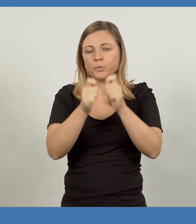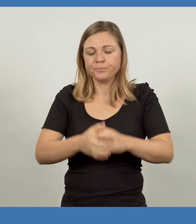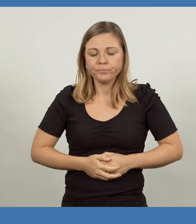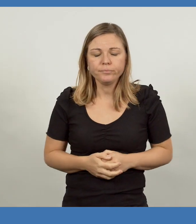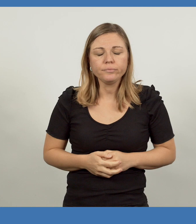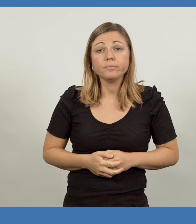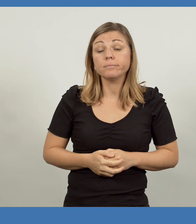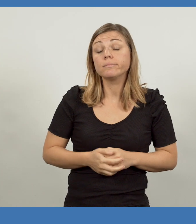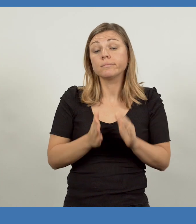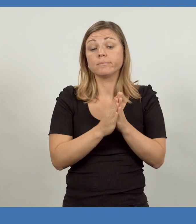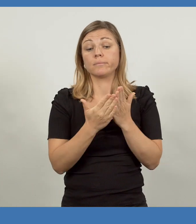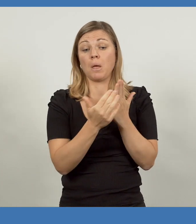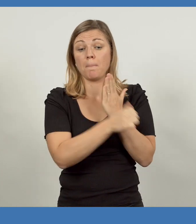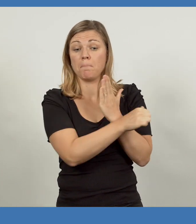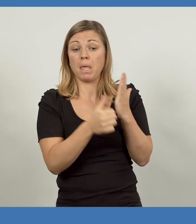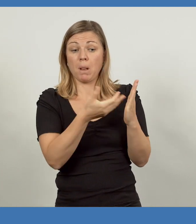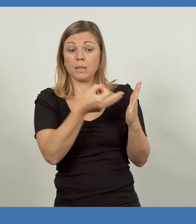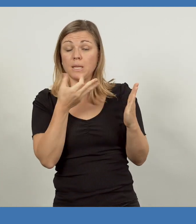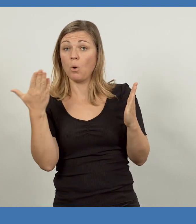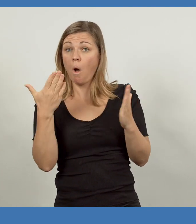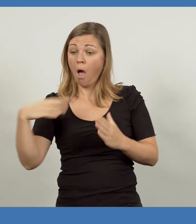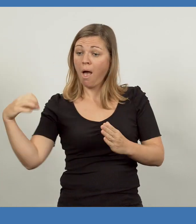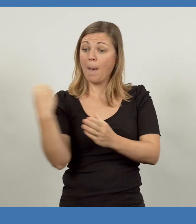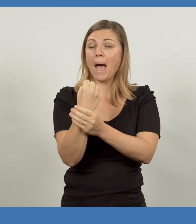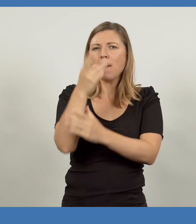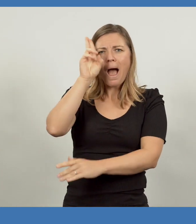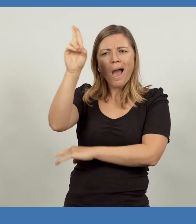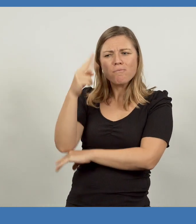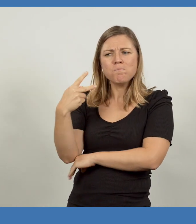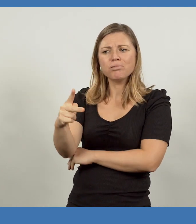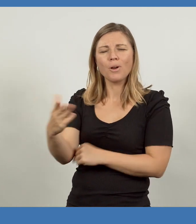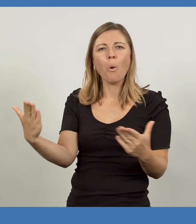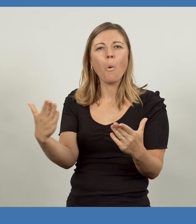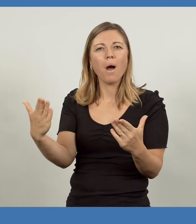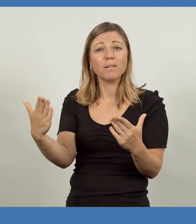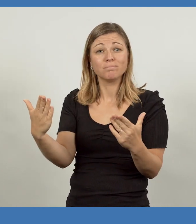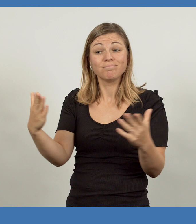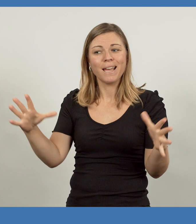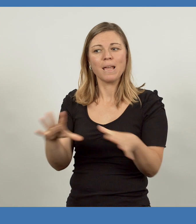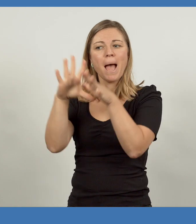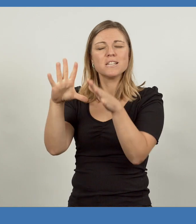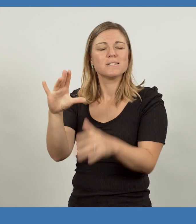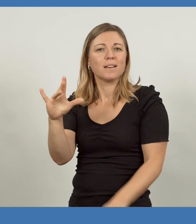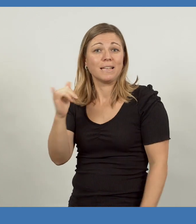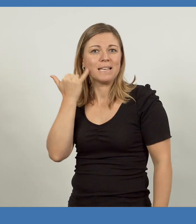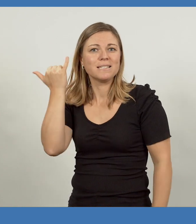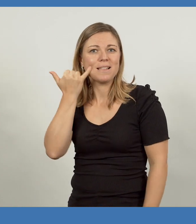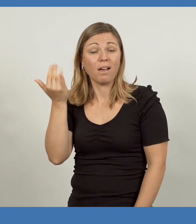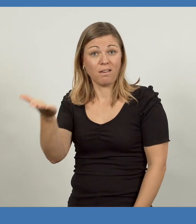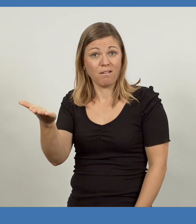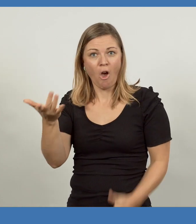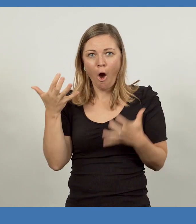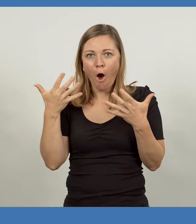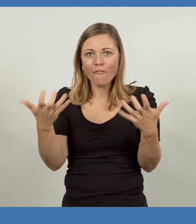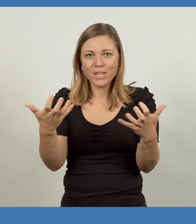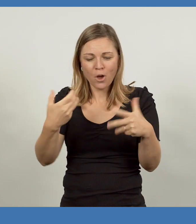Abraham avait un rêve et ce rêve s'appelait Isaac. Son rêve d'avoir une grande postérité, son rêve